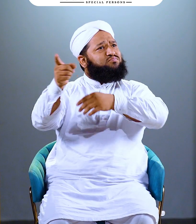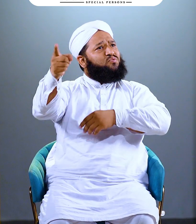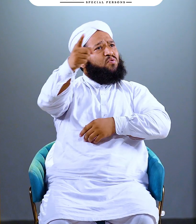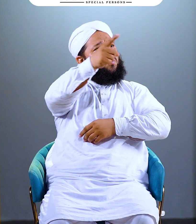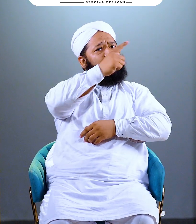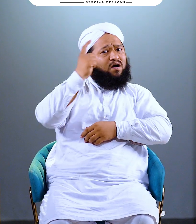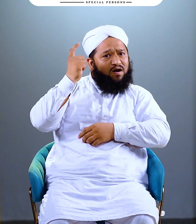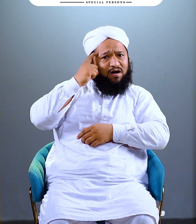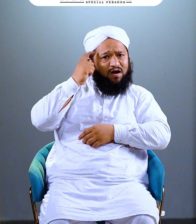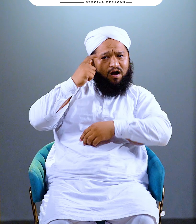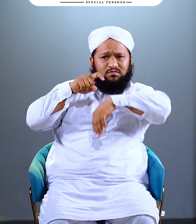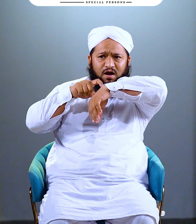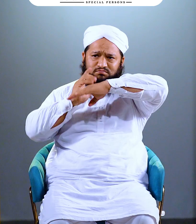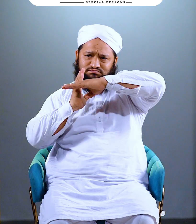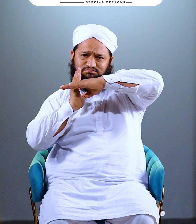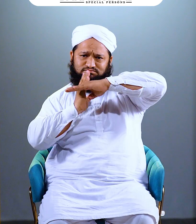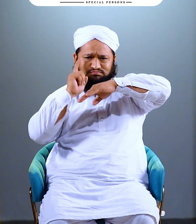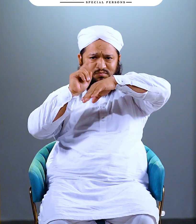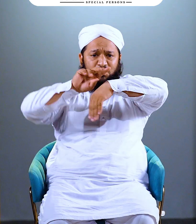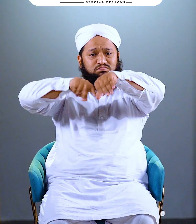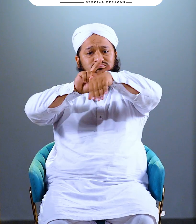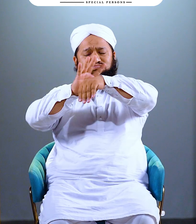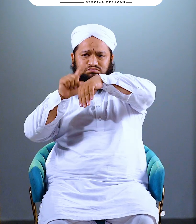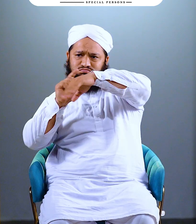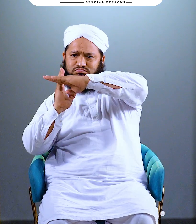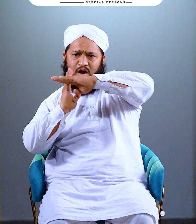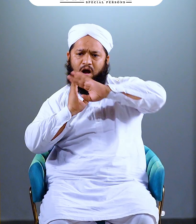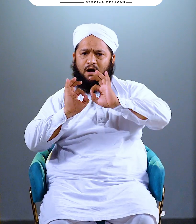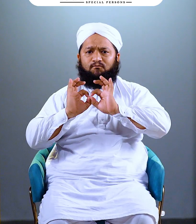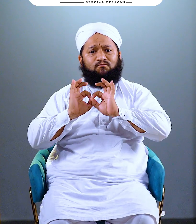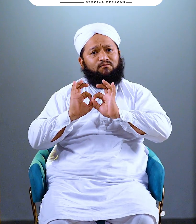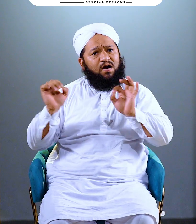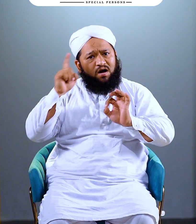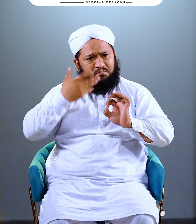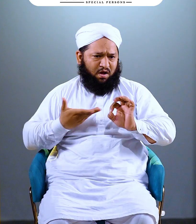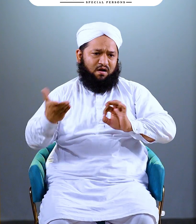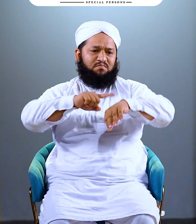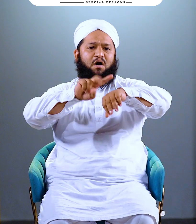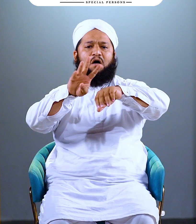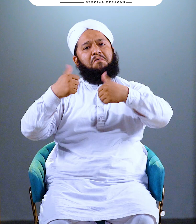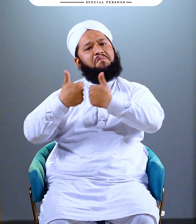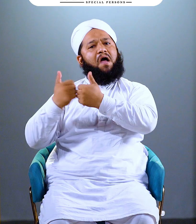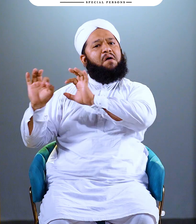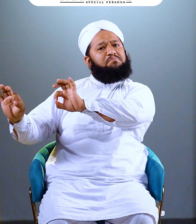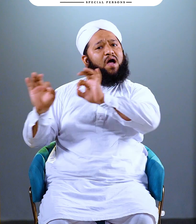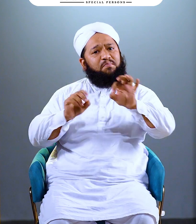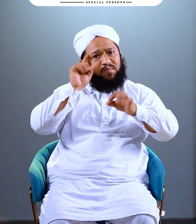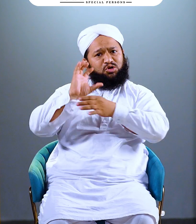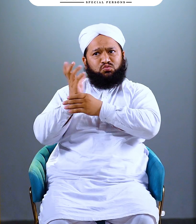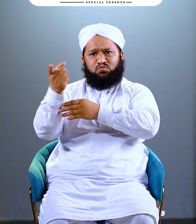ہیروز، بظاہر یہ بھی اپنے معمولات ان 24 گھنٹوں میں سر انجام دیتے تھے، اور ہم سب کے پاس بھی 24 گھنٹے ہیں۔ جو بھی